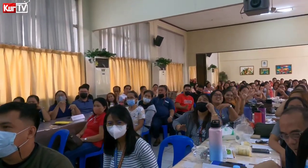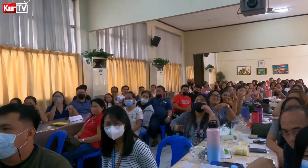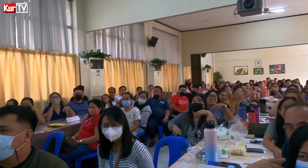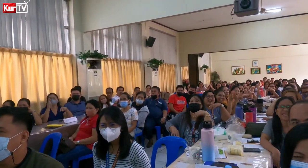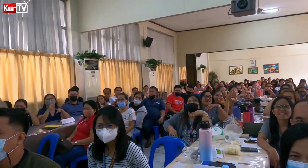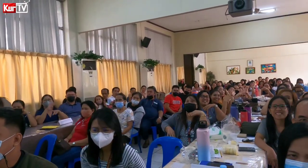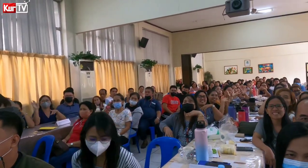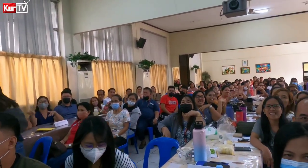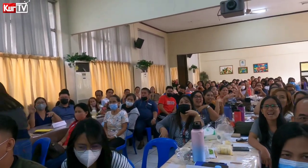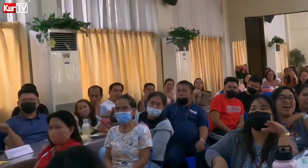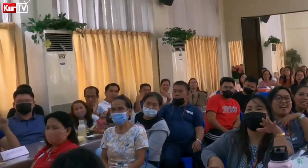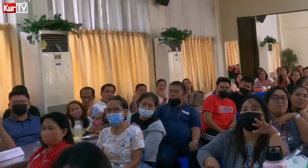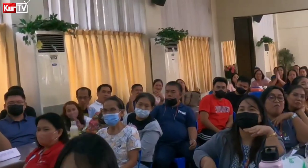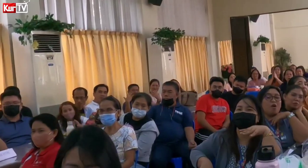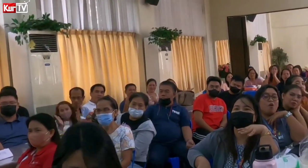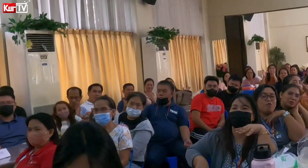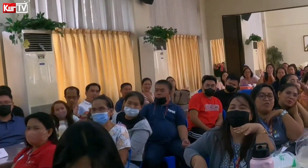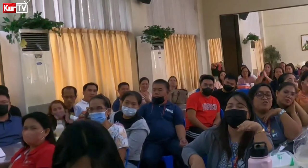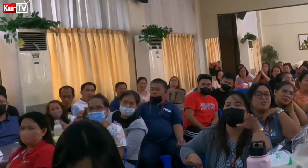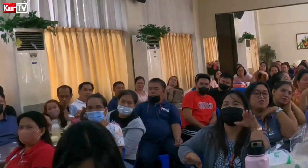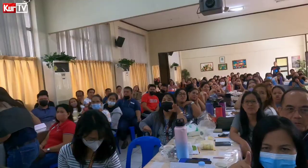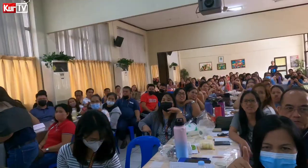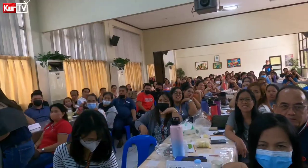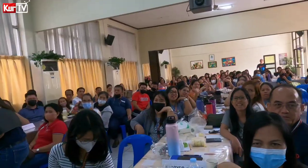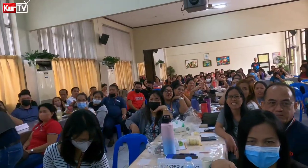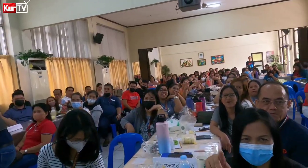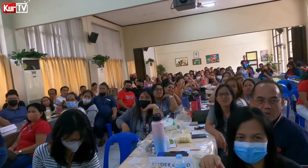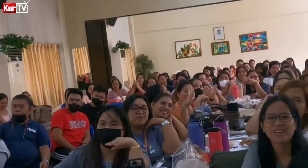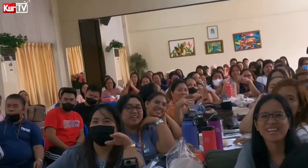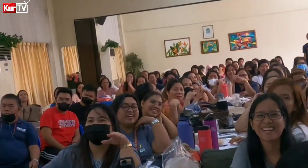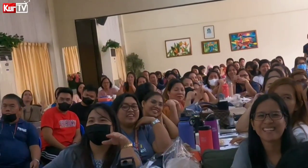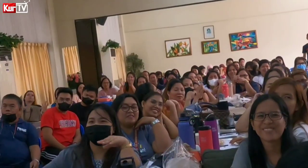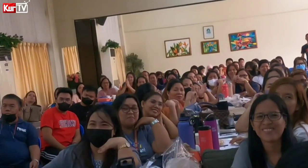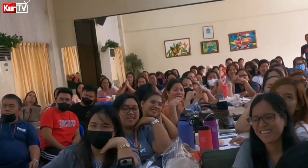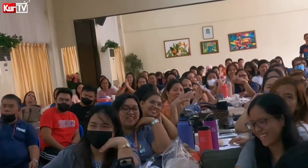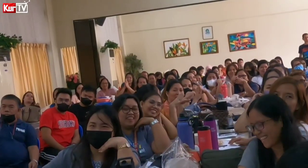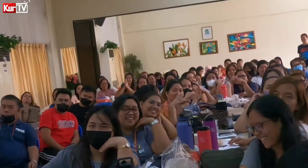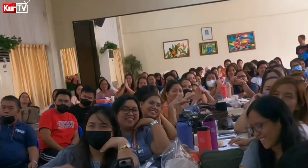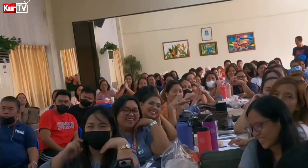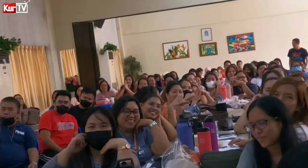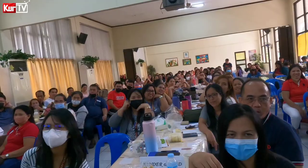Yes. Yeah.